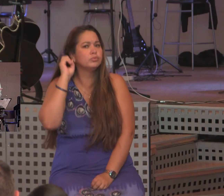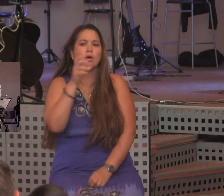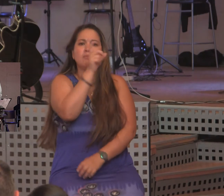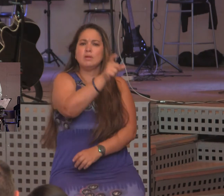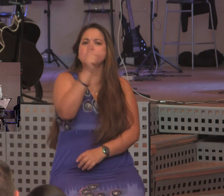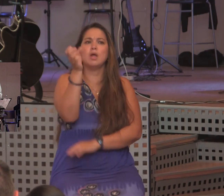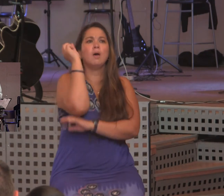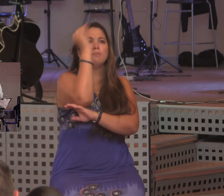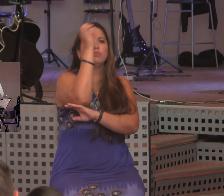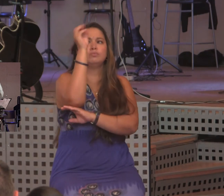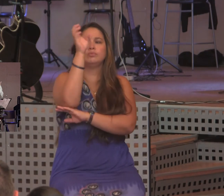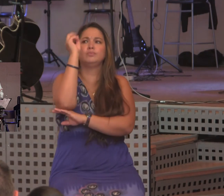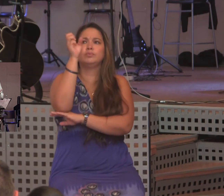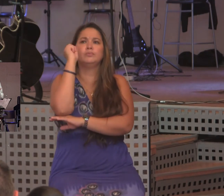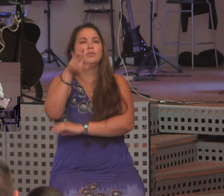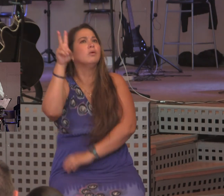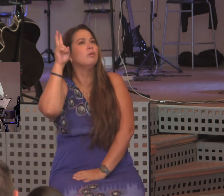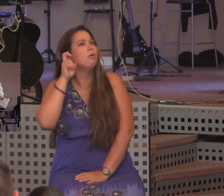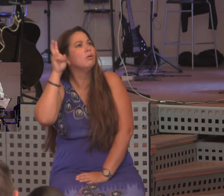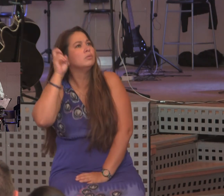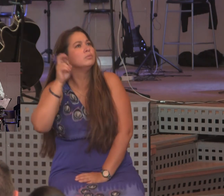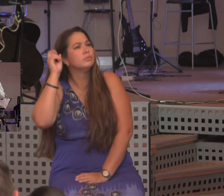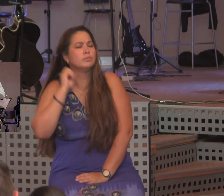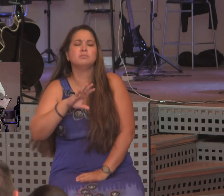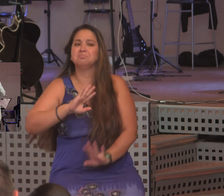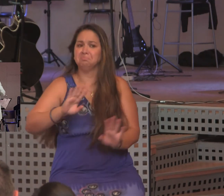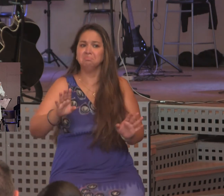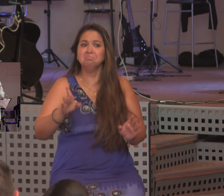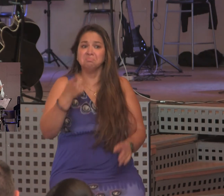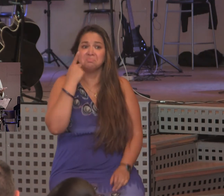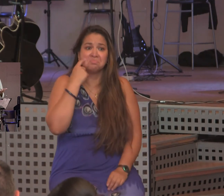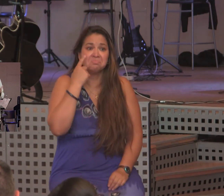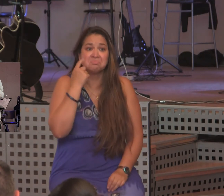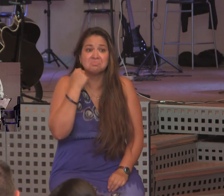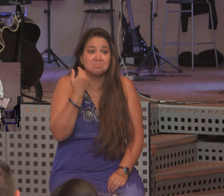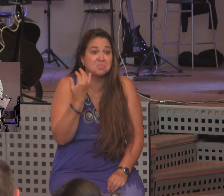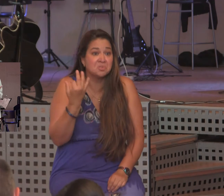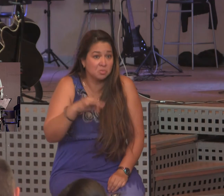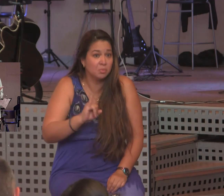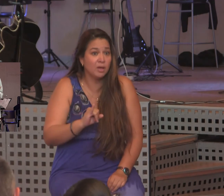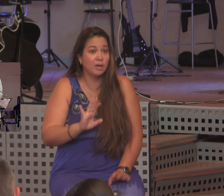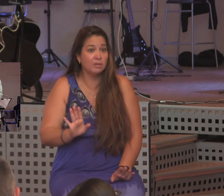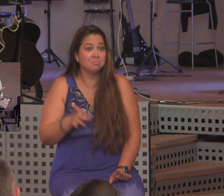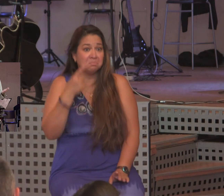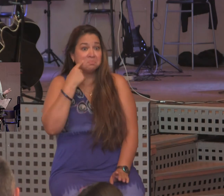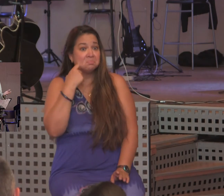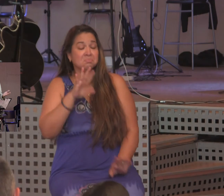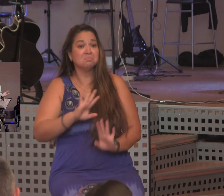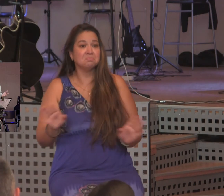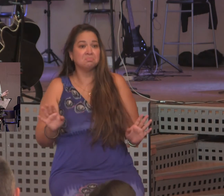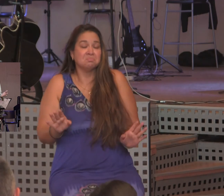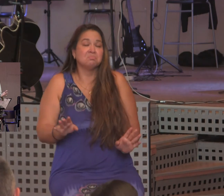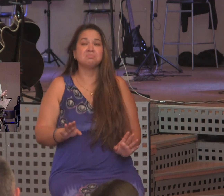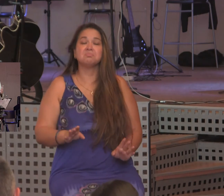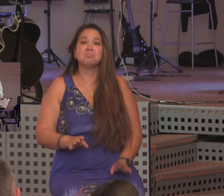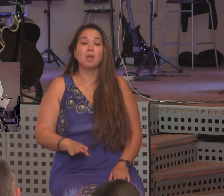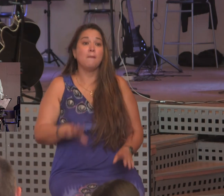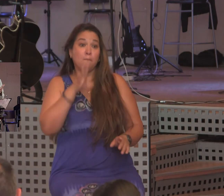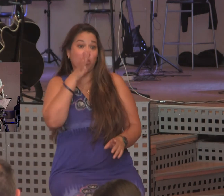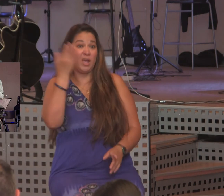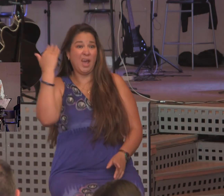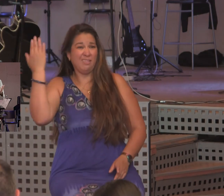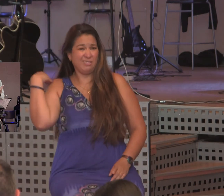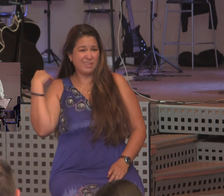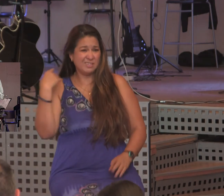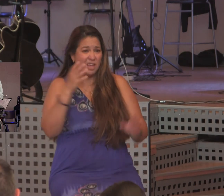rabinos judíos hablaban, y en las sinagogas además se enseñaba prácticamente lo que se hacía. En la sinagoga no se cantaba, no tenían